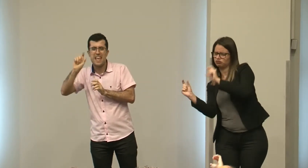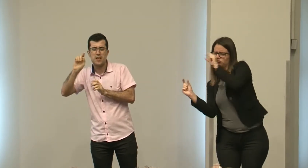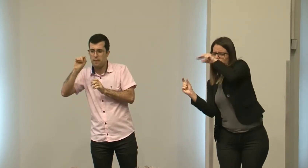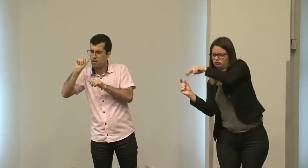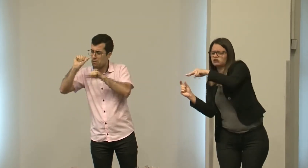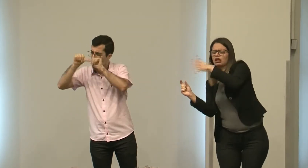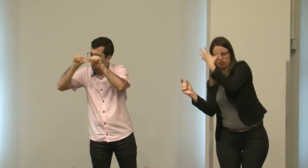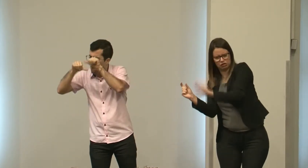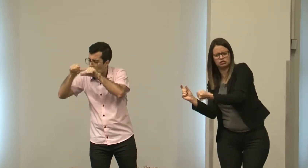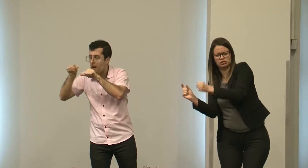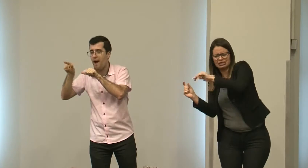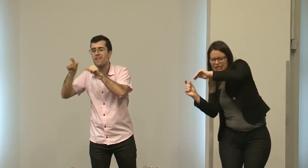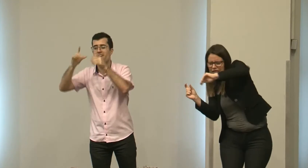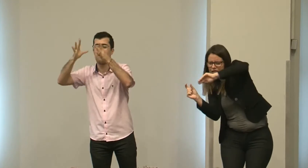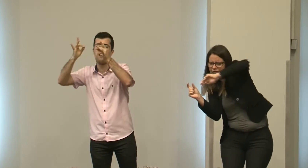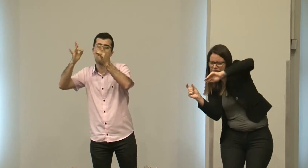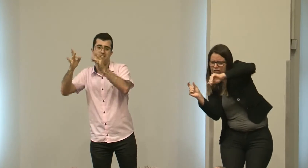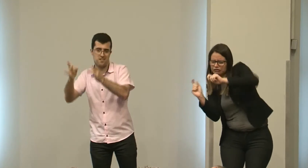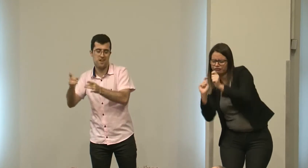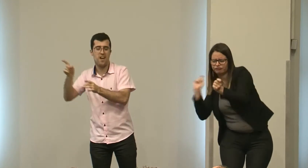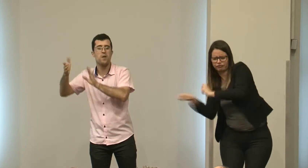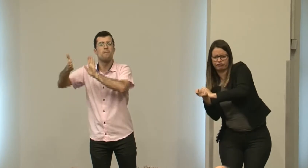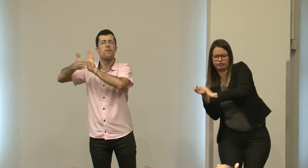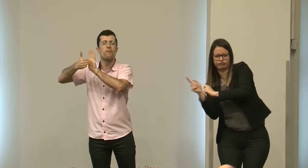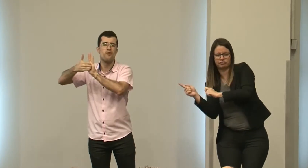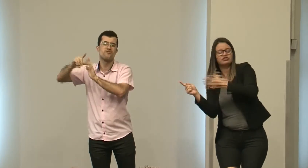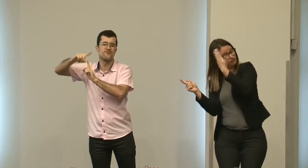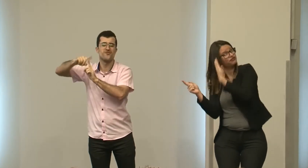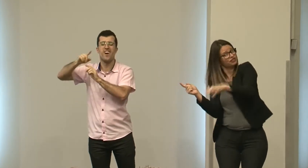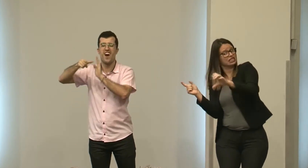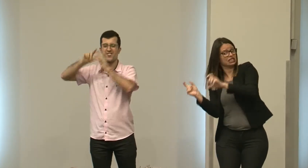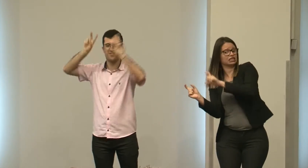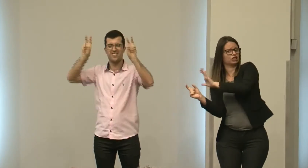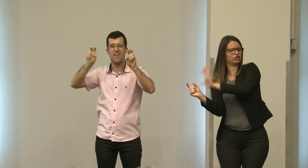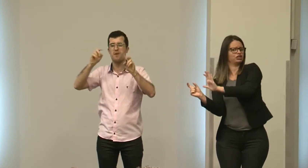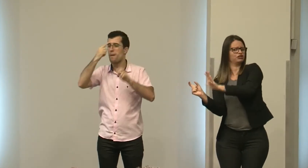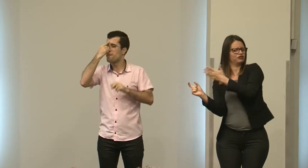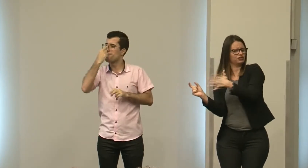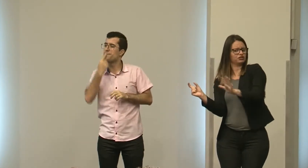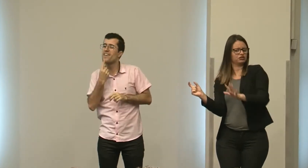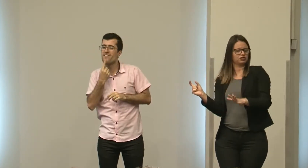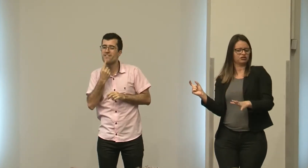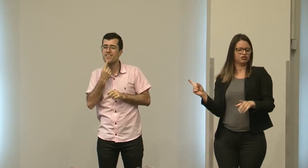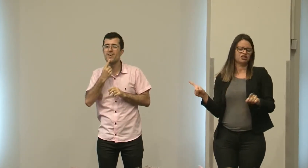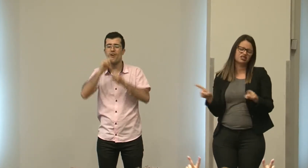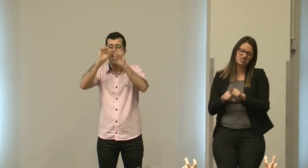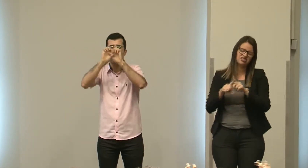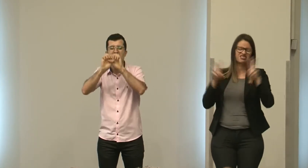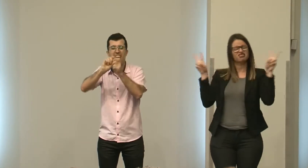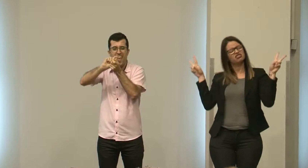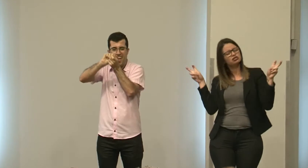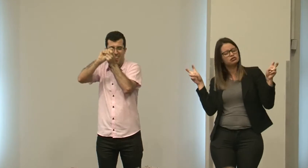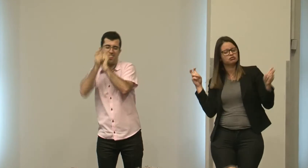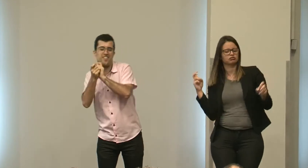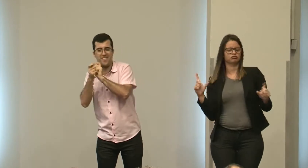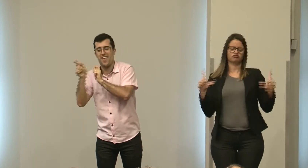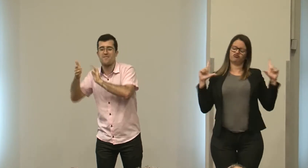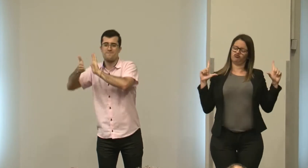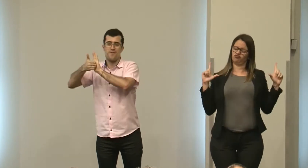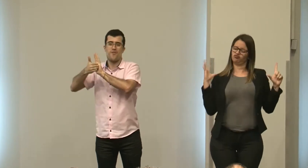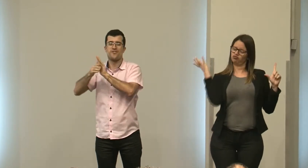E aí ele analisa o alfabeto para depois ver as configurações e as adaptações pertinentes àquele